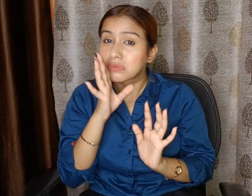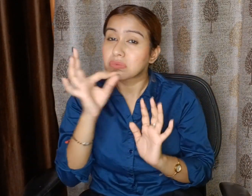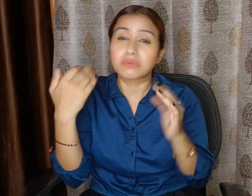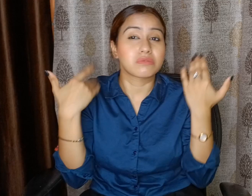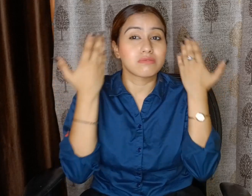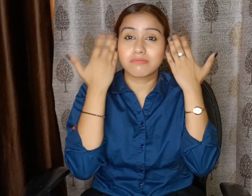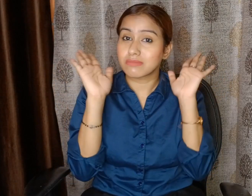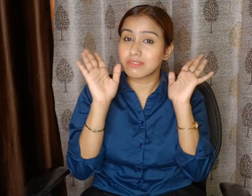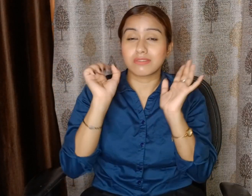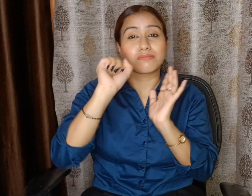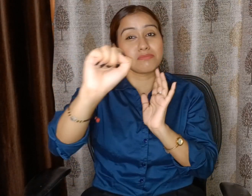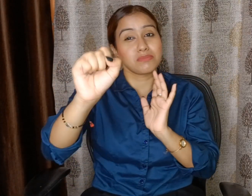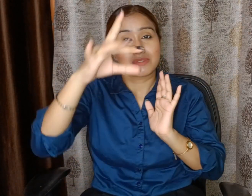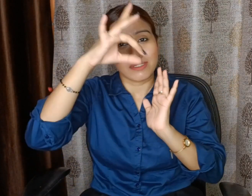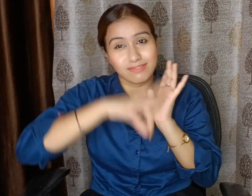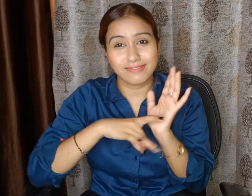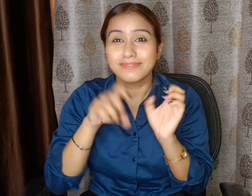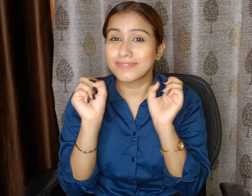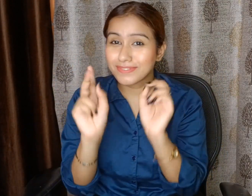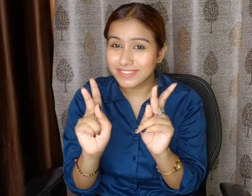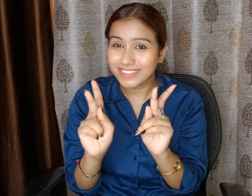बस मुझे पता चला था तो मैं आपके साथ शेयर कर रही हूँ। डिटेल्स अब